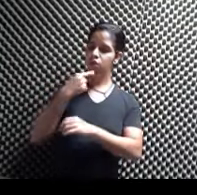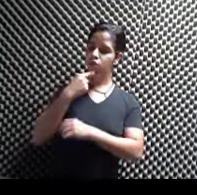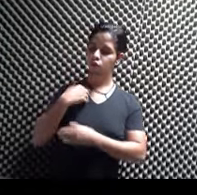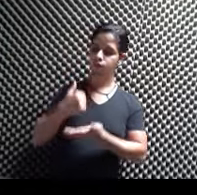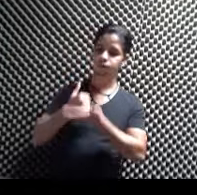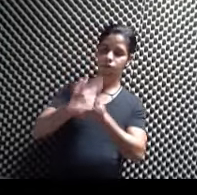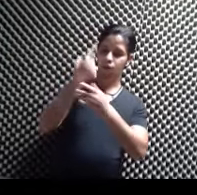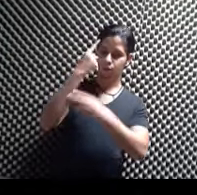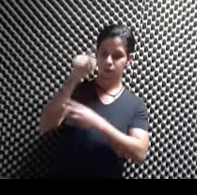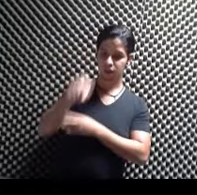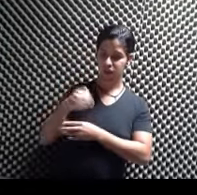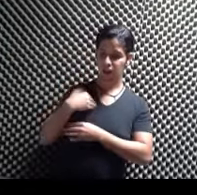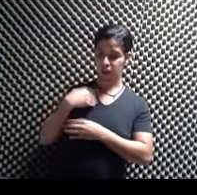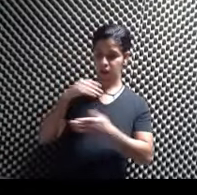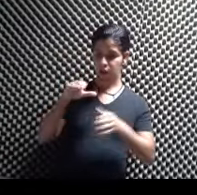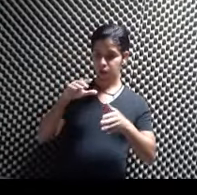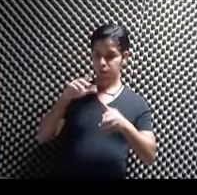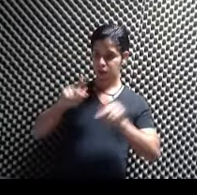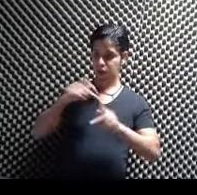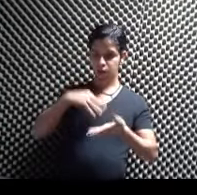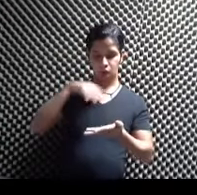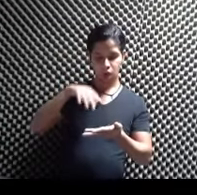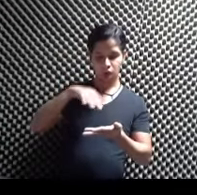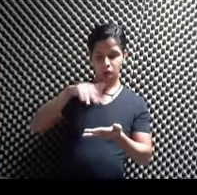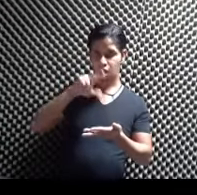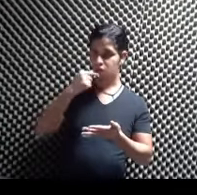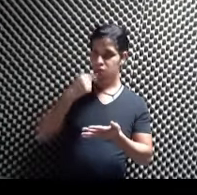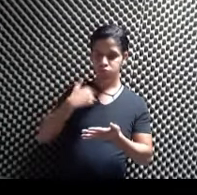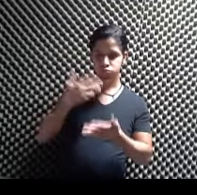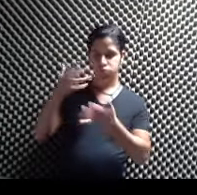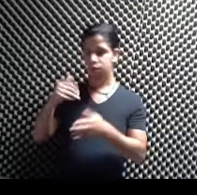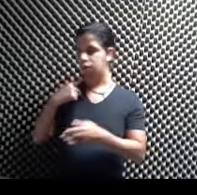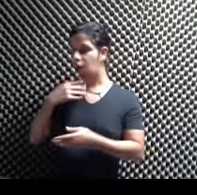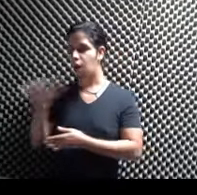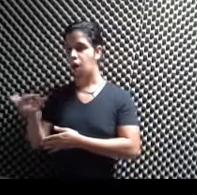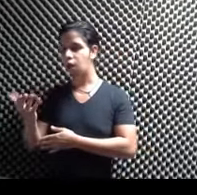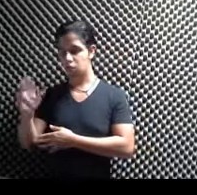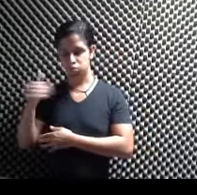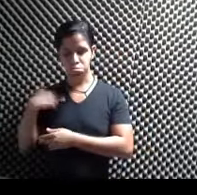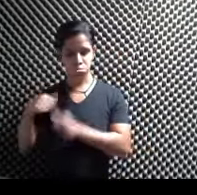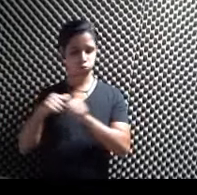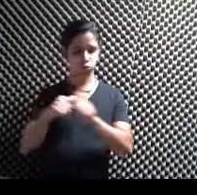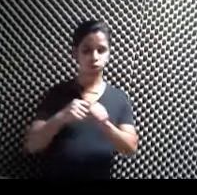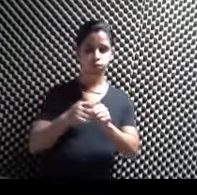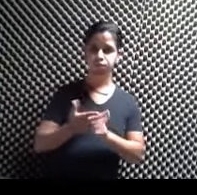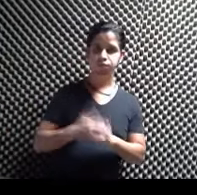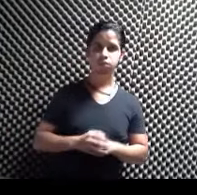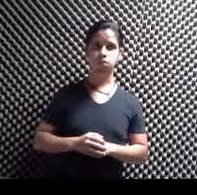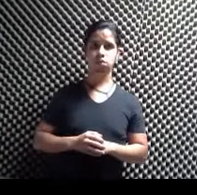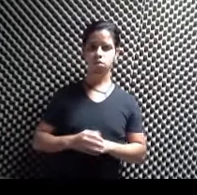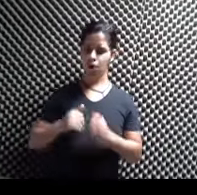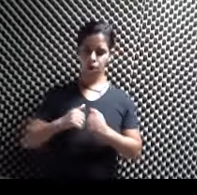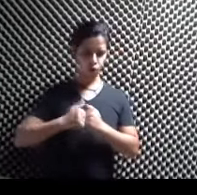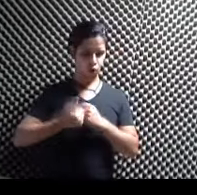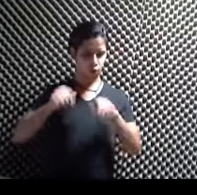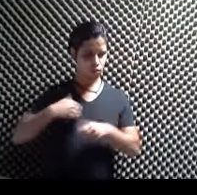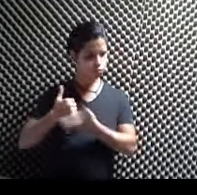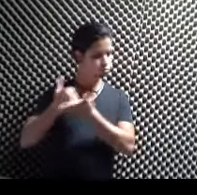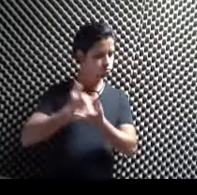termine deambulando en la calle. Exacto. Por los problemas que surgen sociales durante sus vidas. Así que... ¿Y cómo entonces pueden